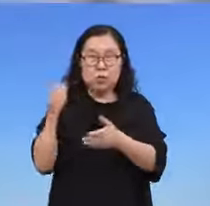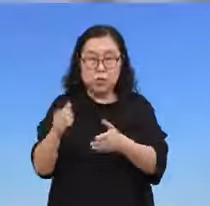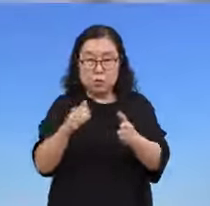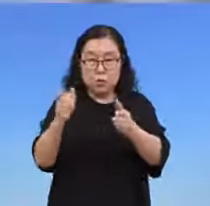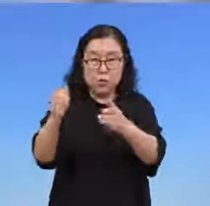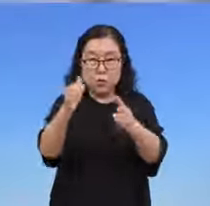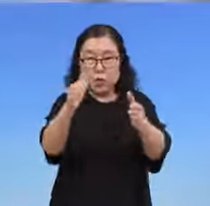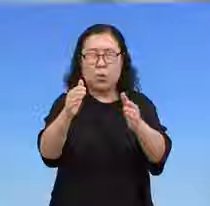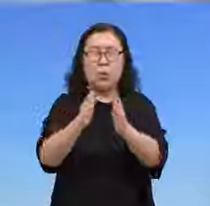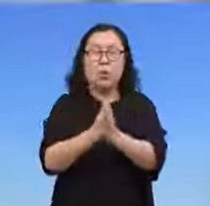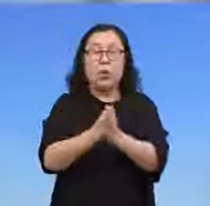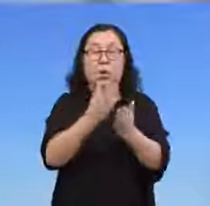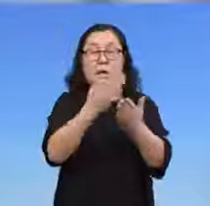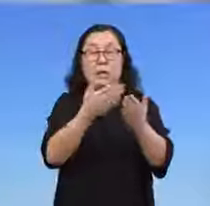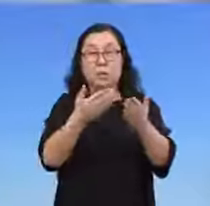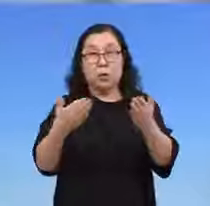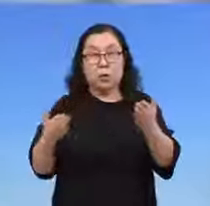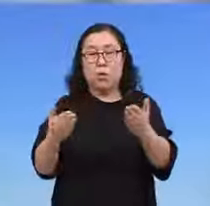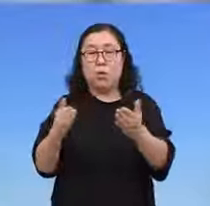소개를 드리려고 하는데요,